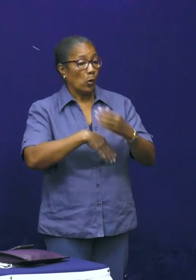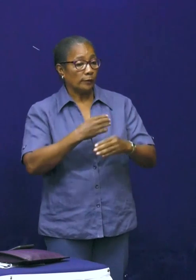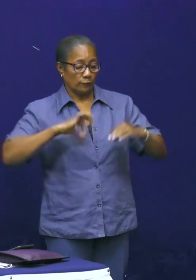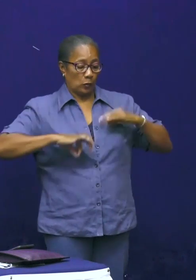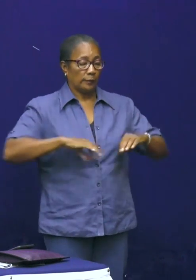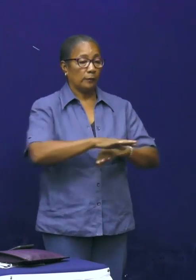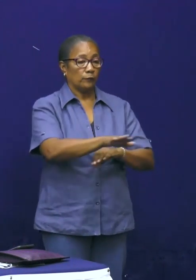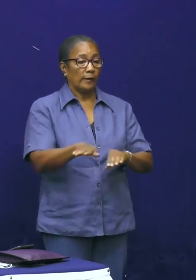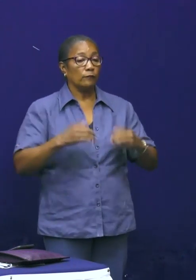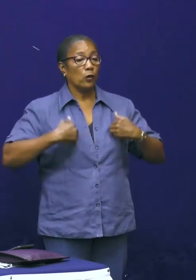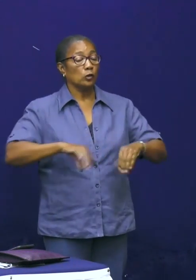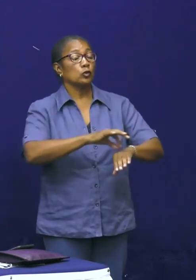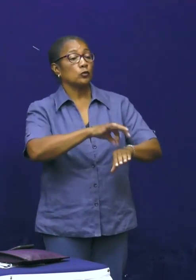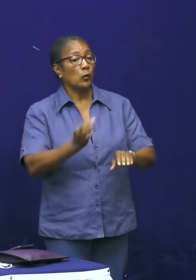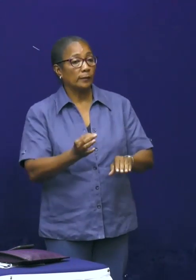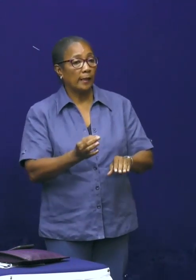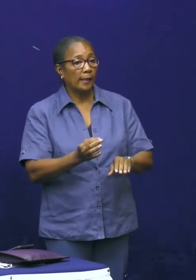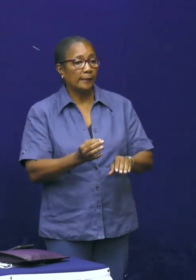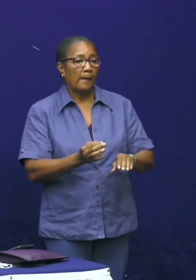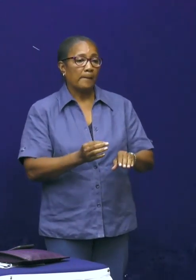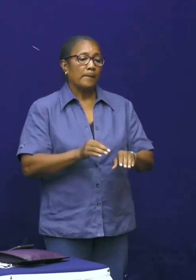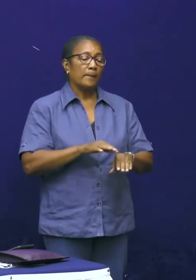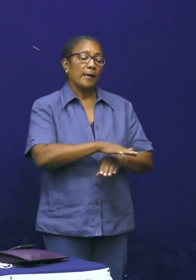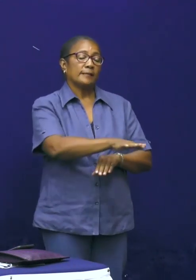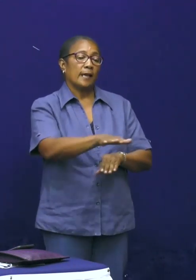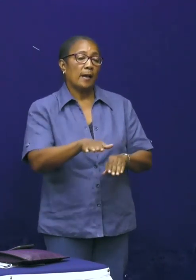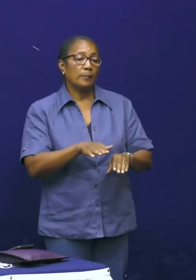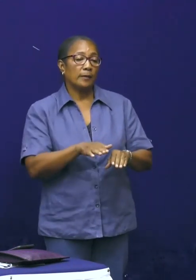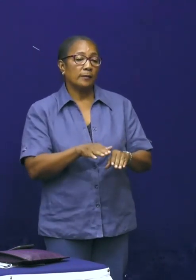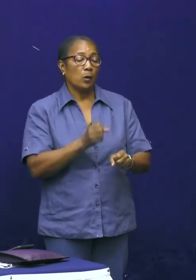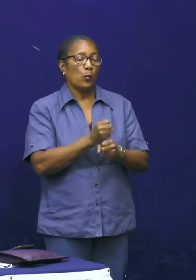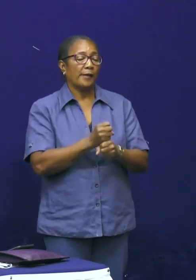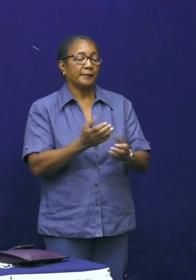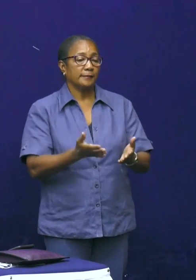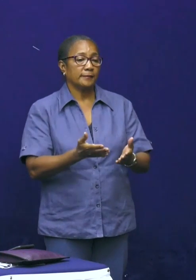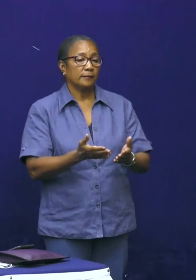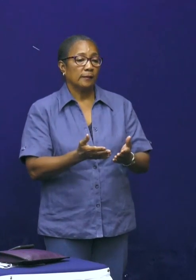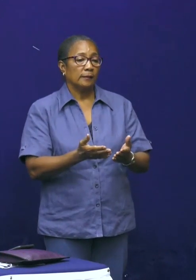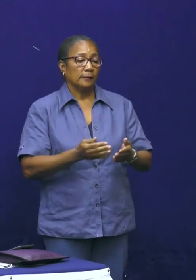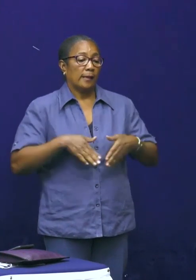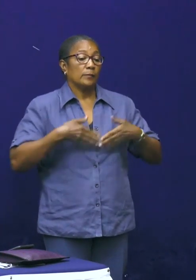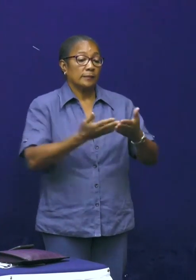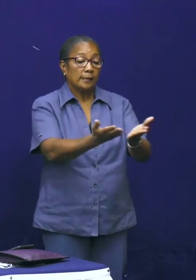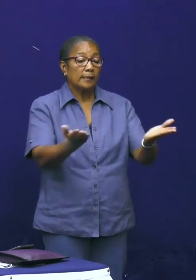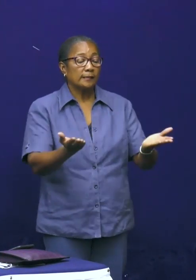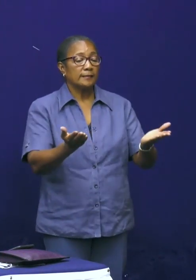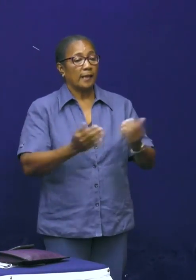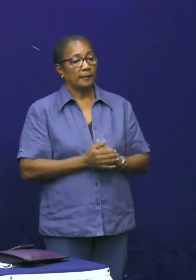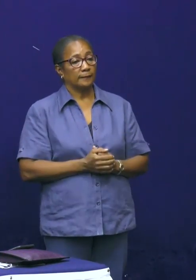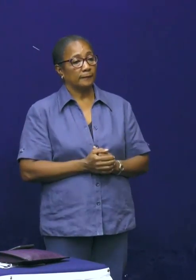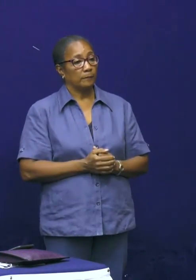ministerie van Volksgezondheid maatschappelijke werkers ter beschikking gesteld.